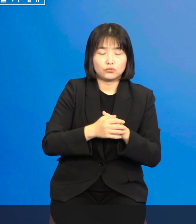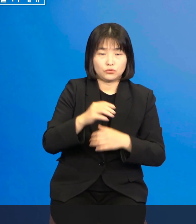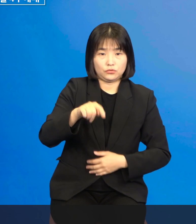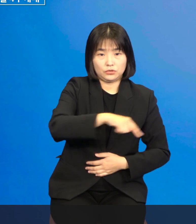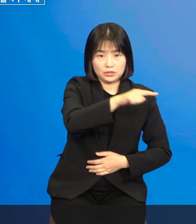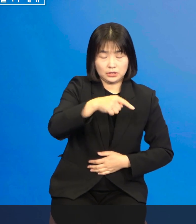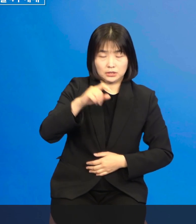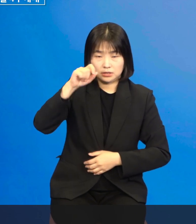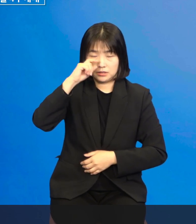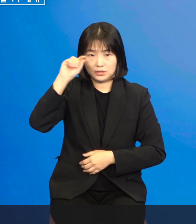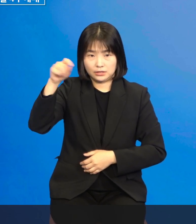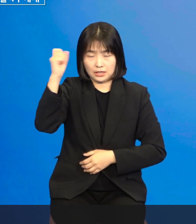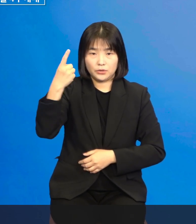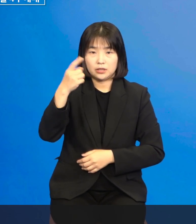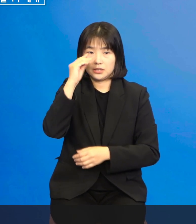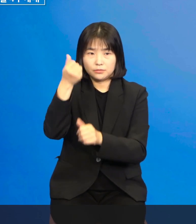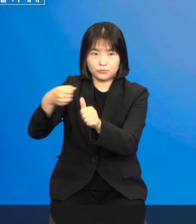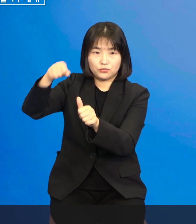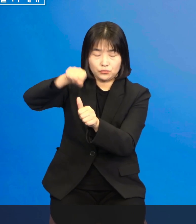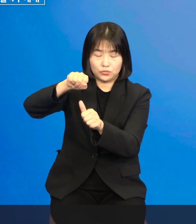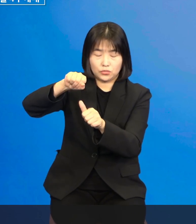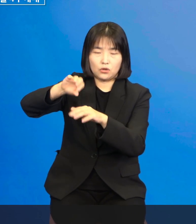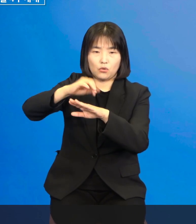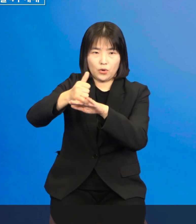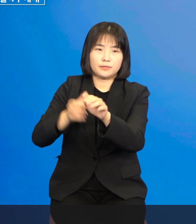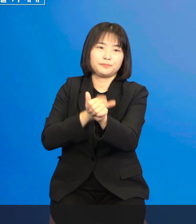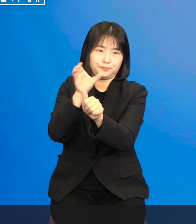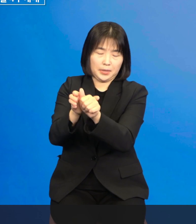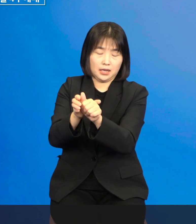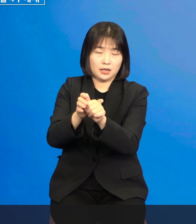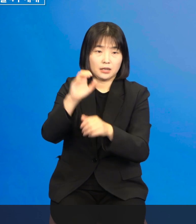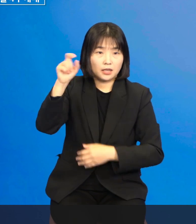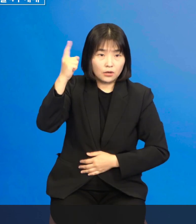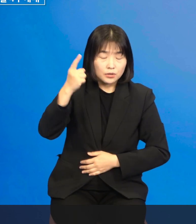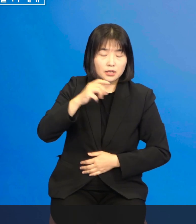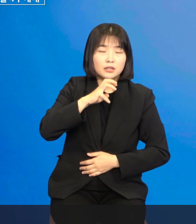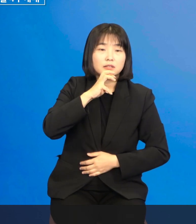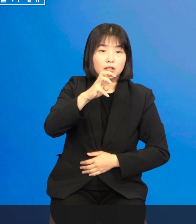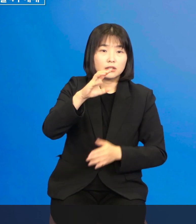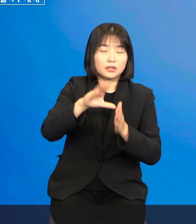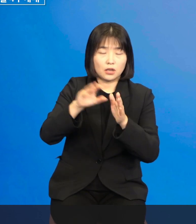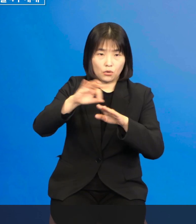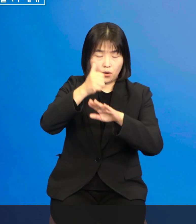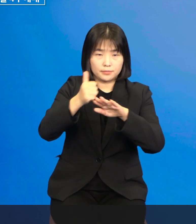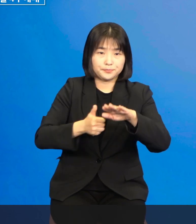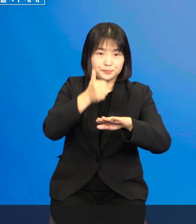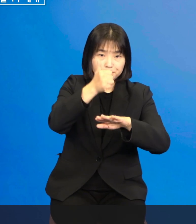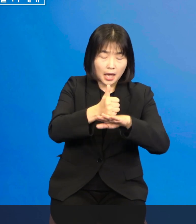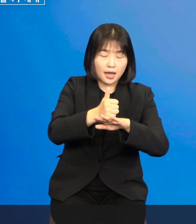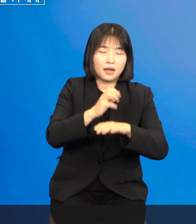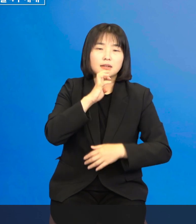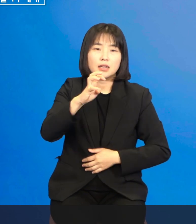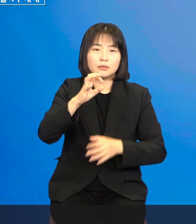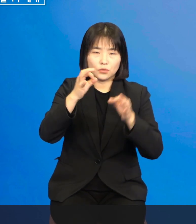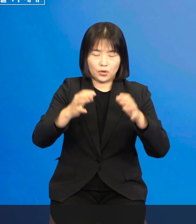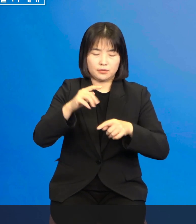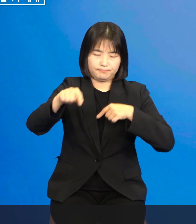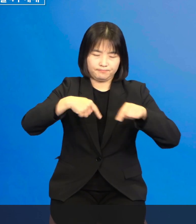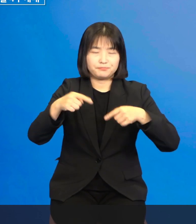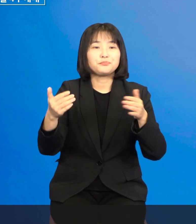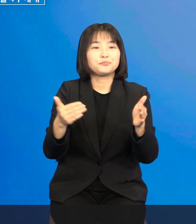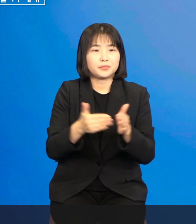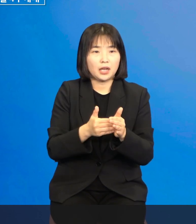부어서 이스라엘의 왕으로 삼았다. 다윗은 30살의 왕이 되어서 40년 동안